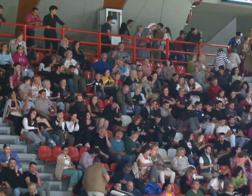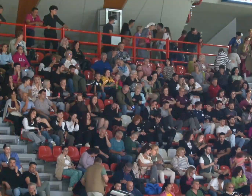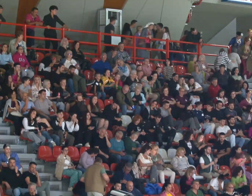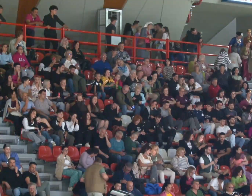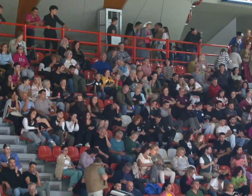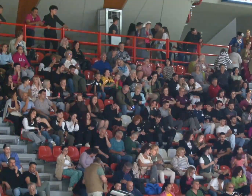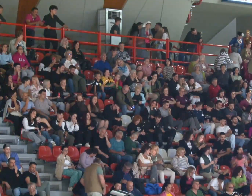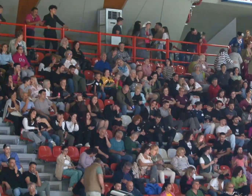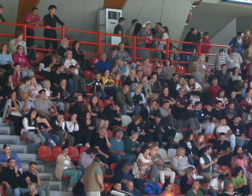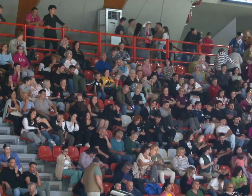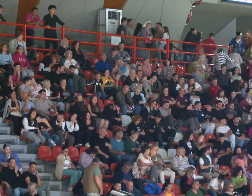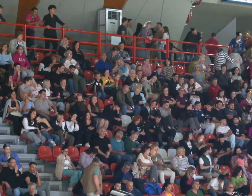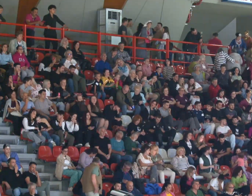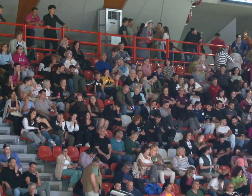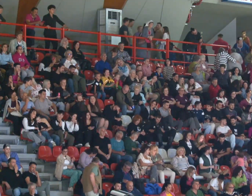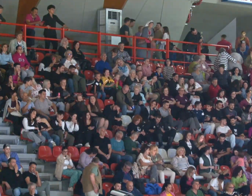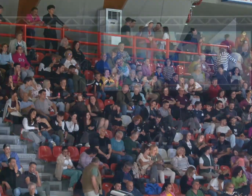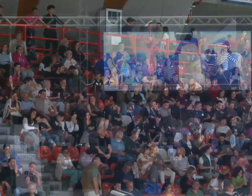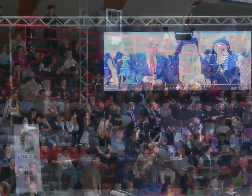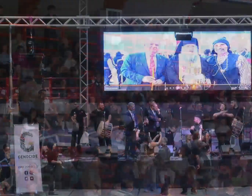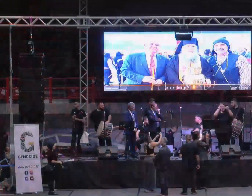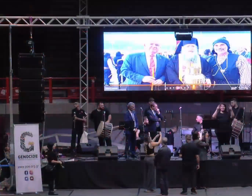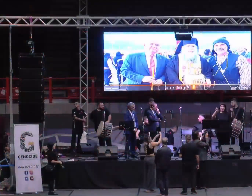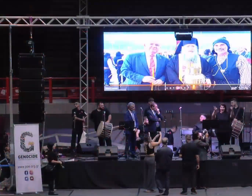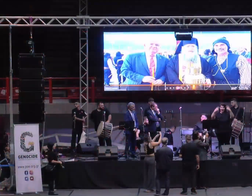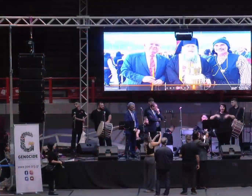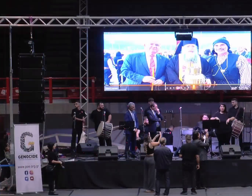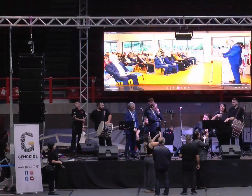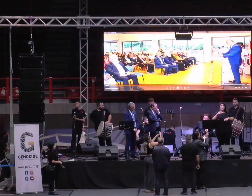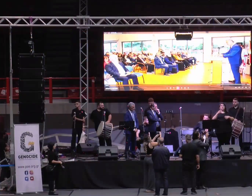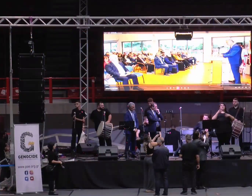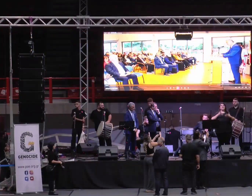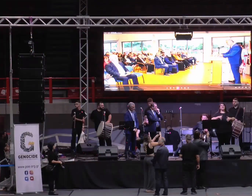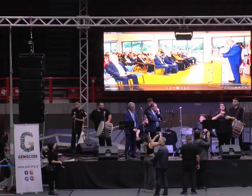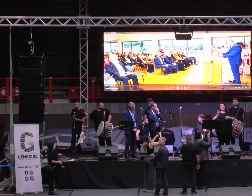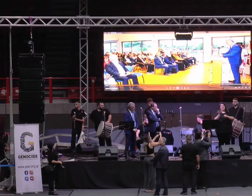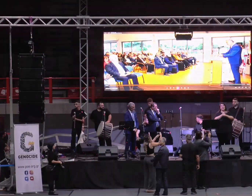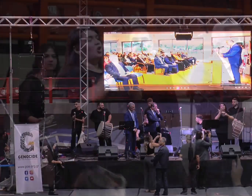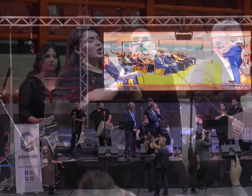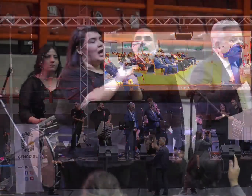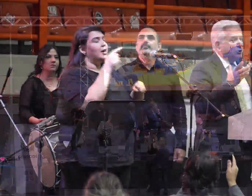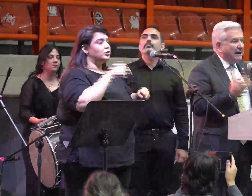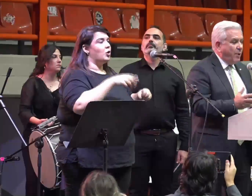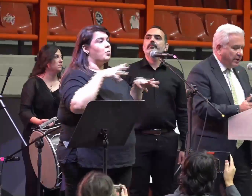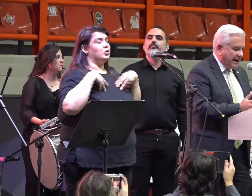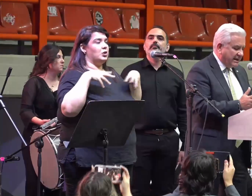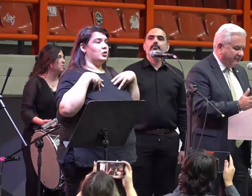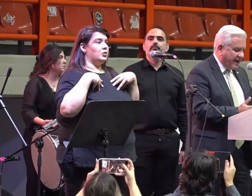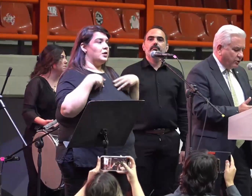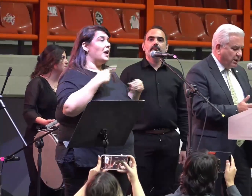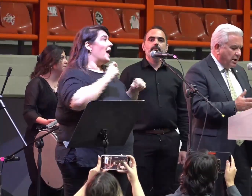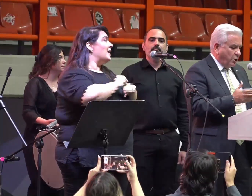πετύχουμε επιτέλους τη διεθνή αναγνώριση της γενοκτονίας των ποντίων. Μήνυμα για το τι μπορεί